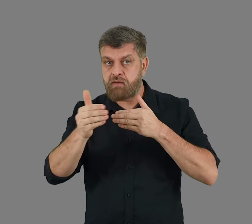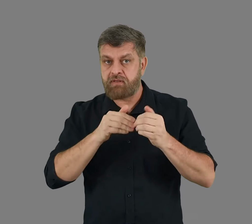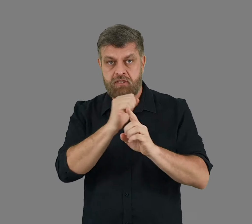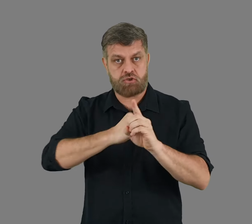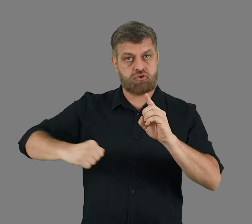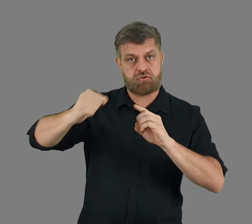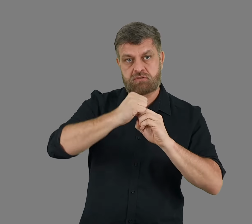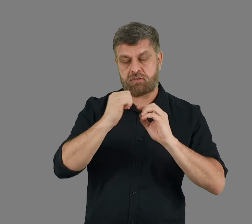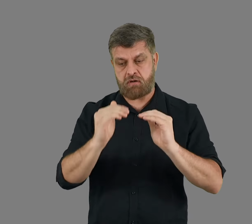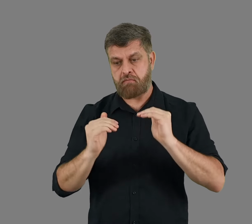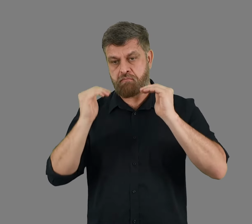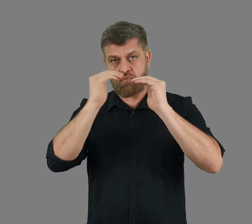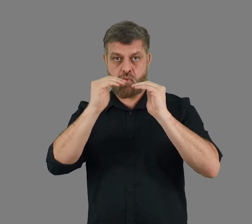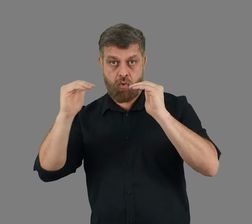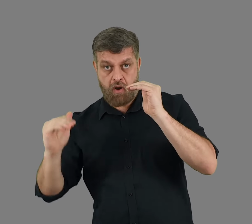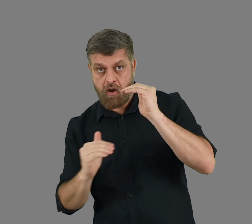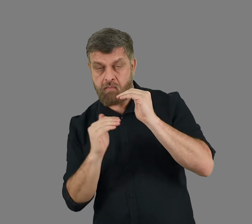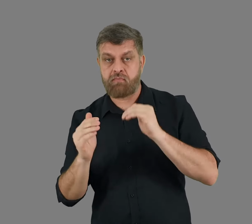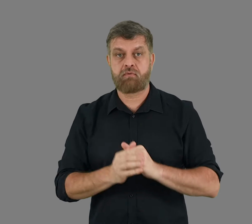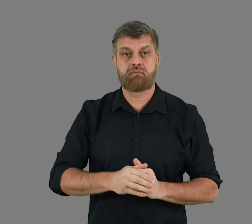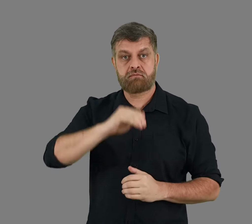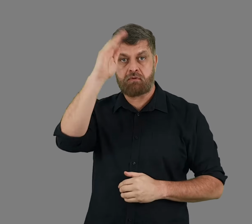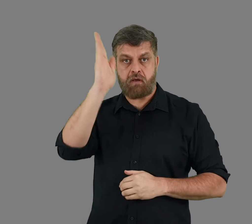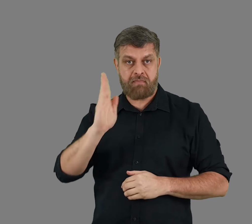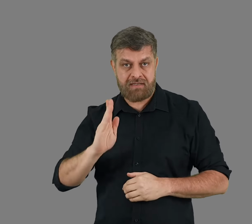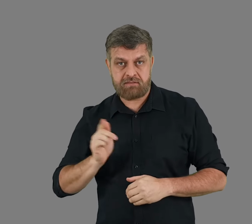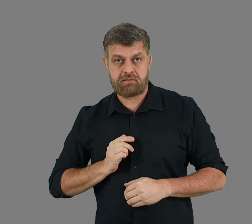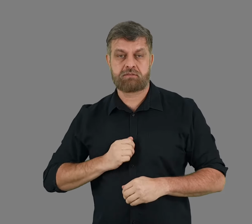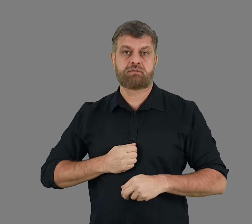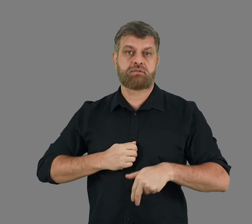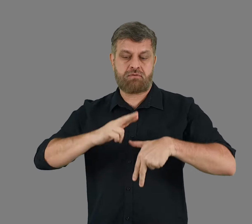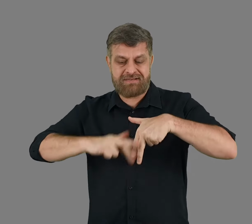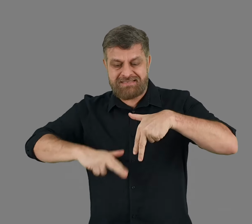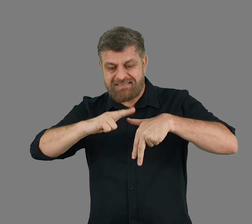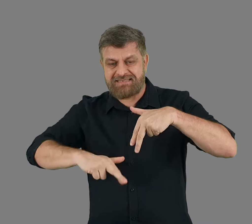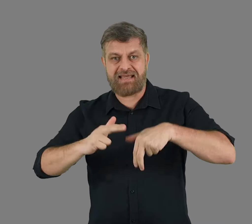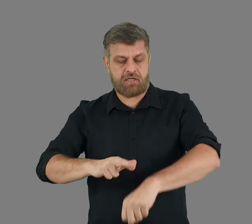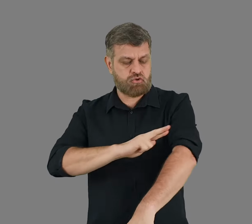social, nacionalidade, sexo, orientação sexual, raça, cor,